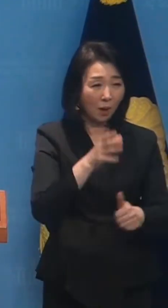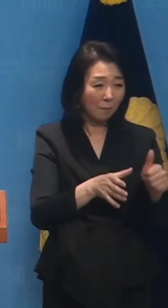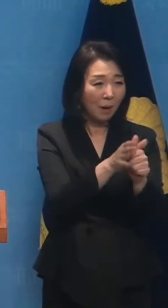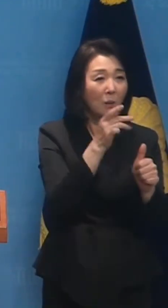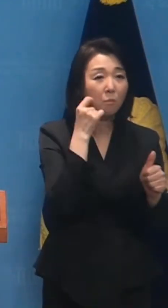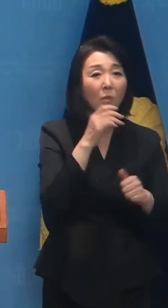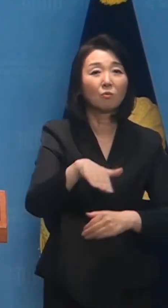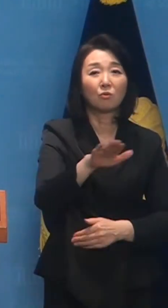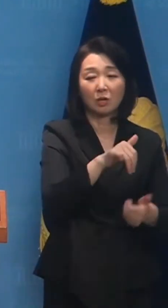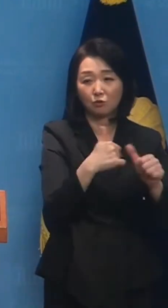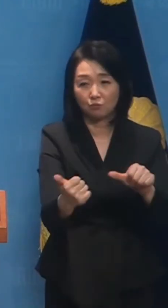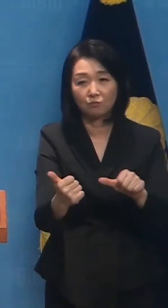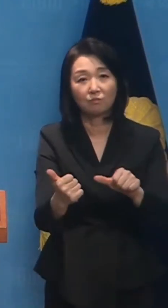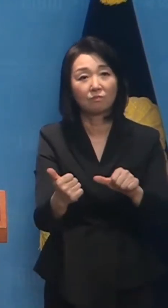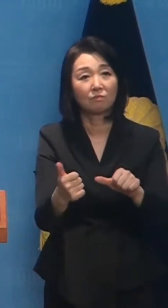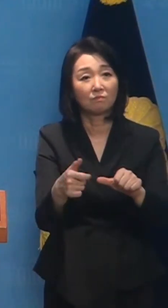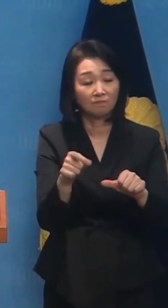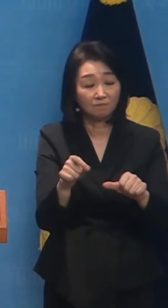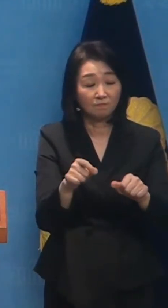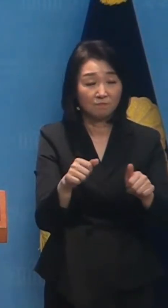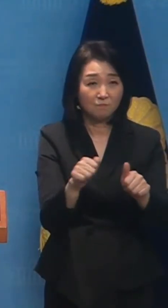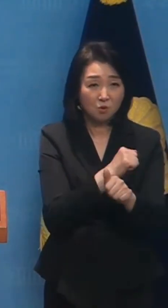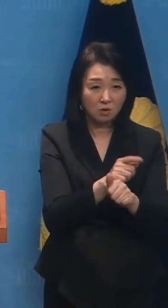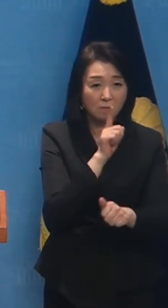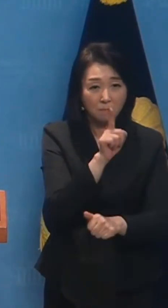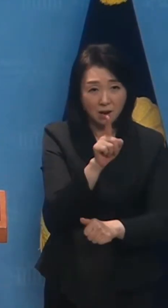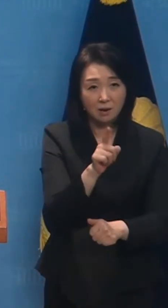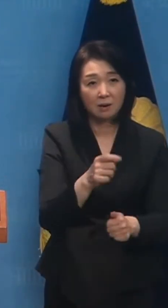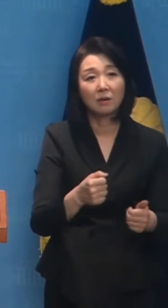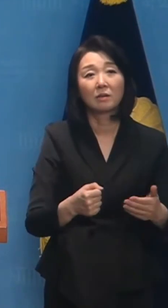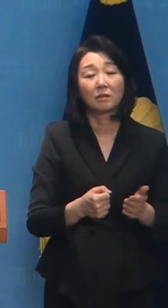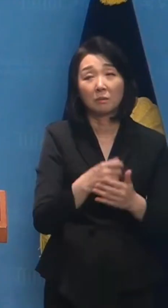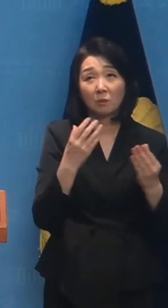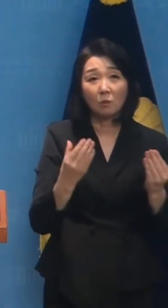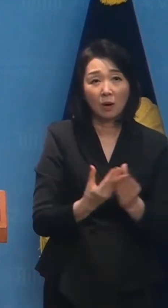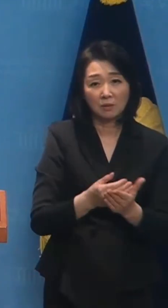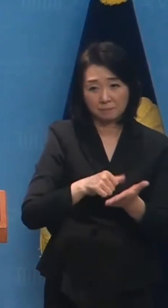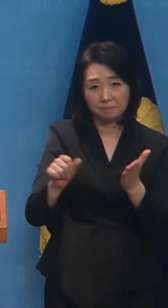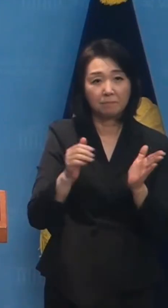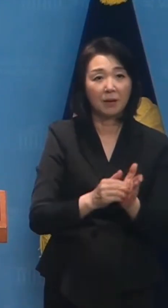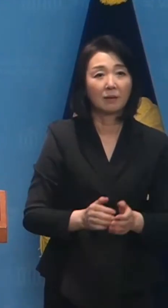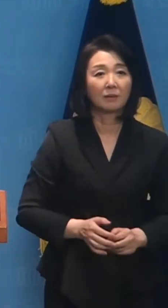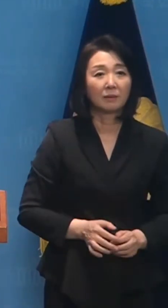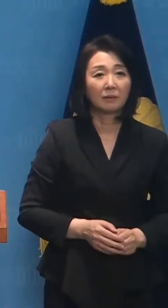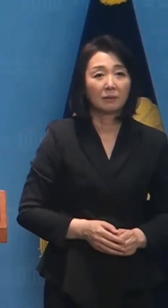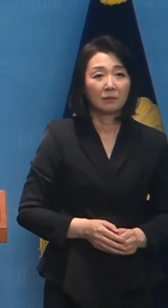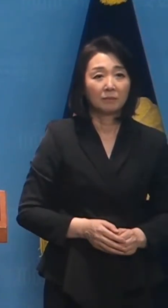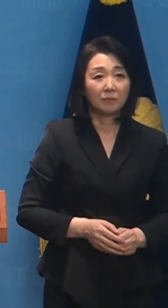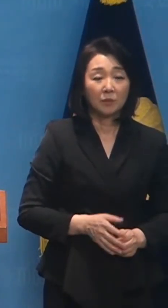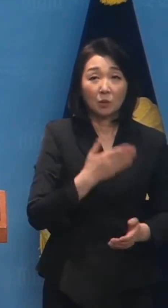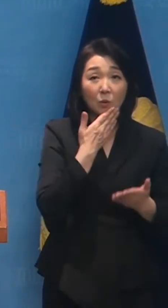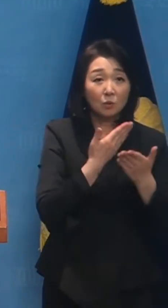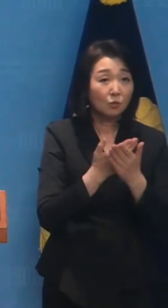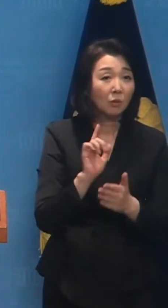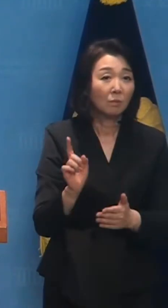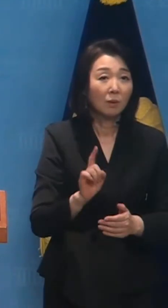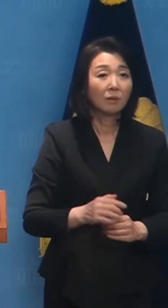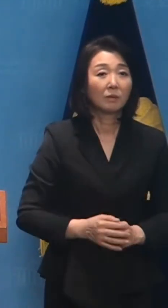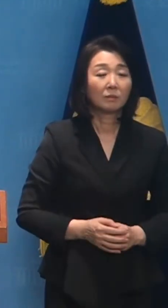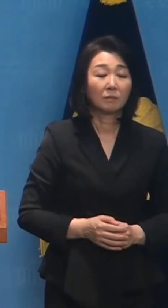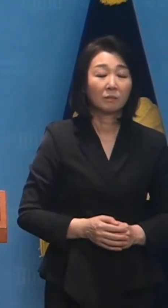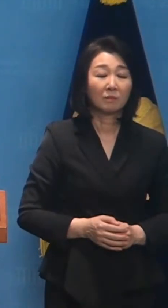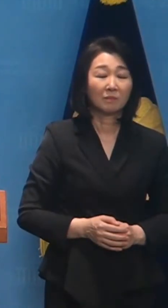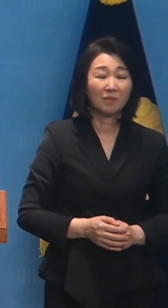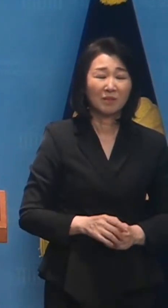못하면 우리가 죽습니다 등의 폭력적 발언으로 인해 완전히 삭제되었습니다. 더욱 주목할 만한 성과로